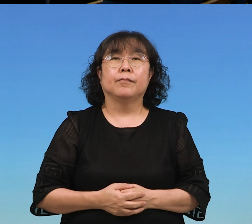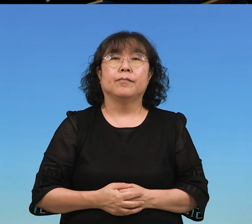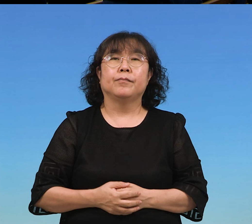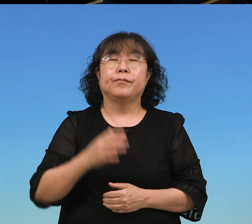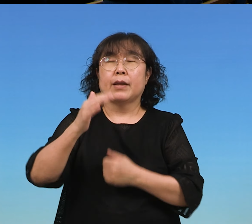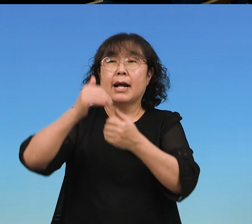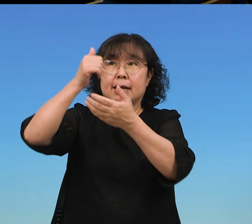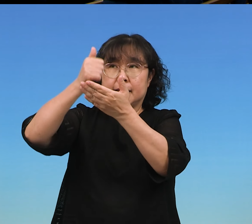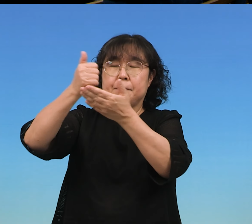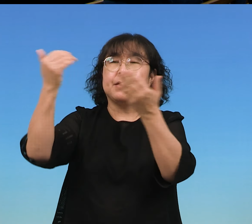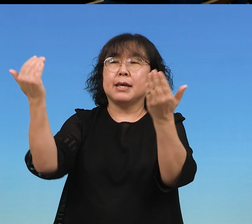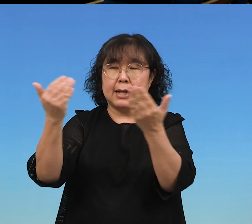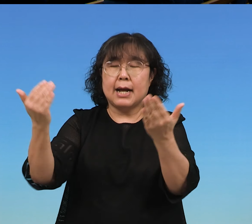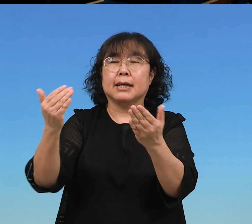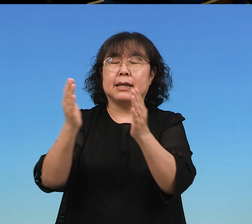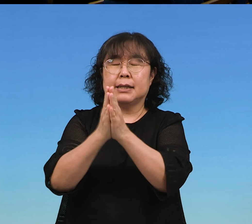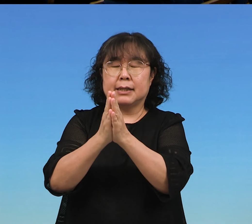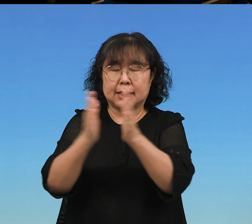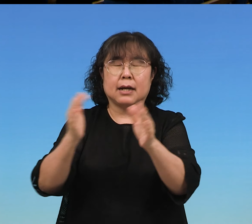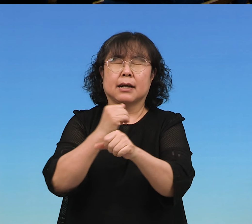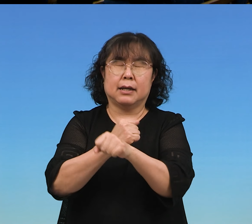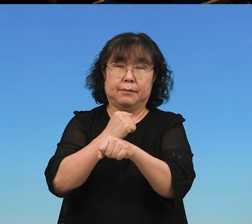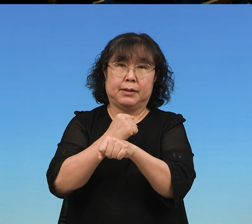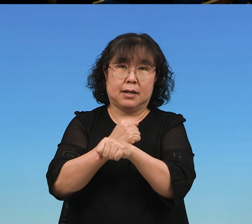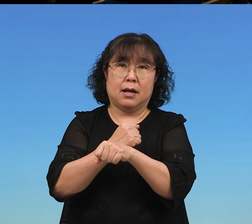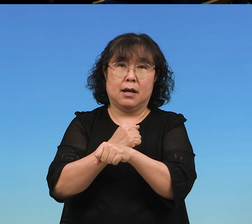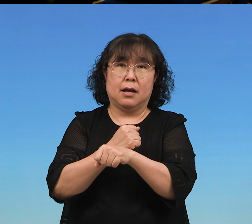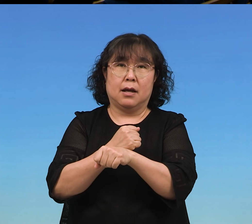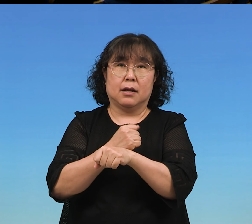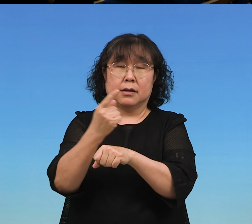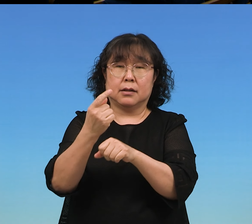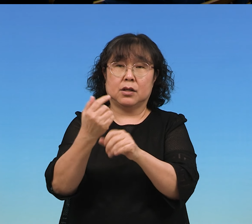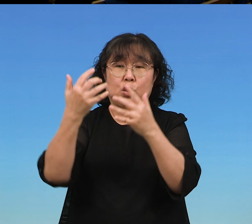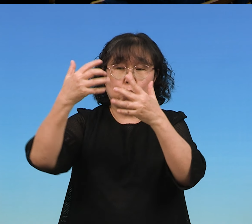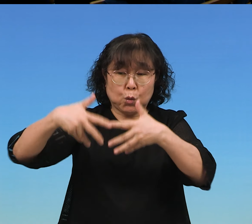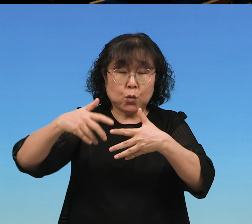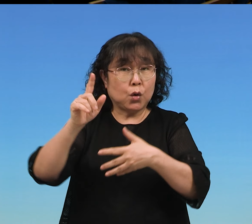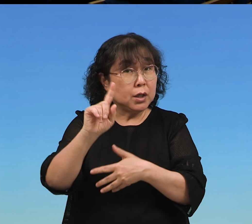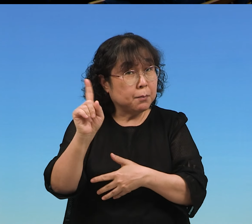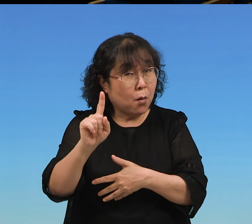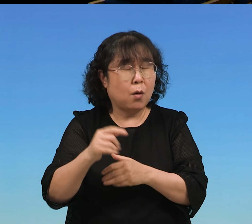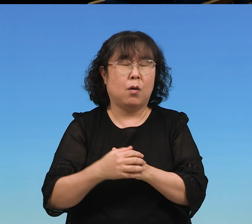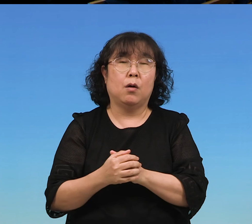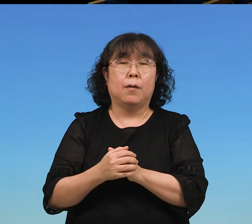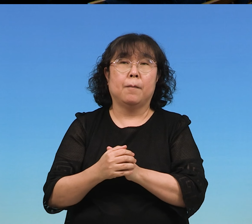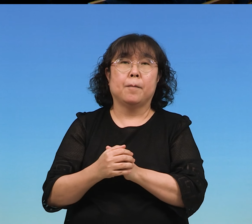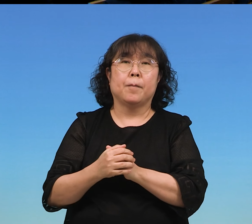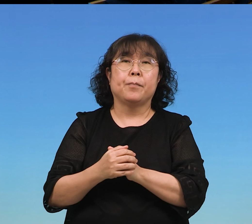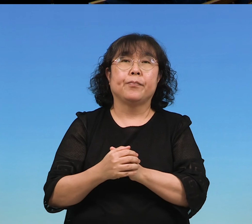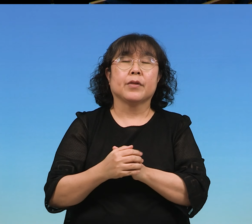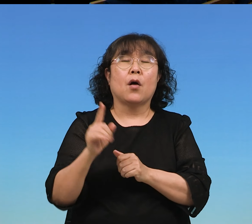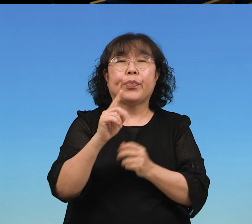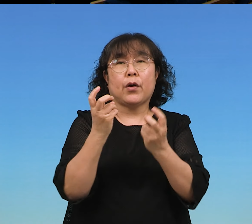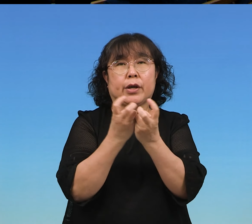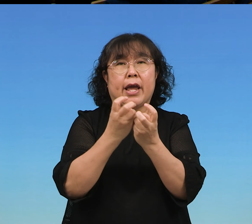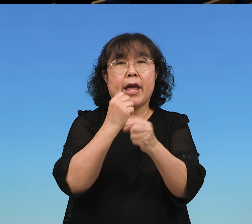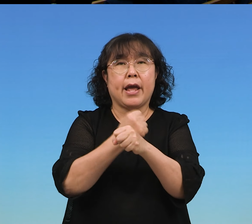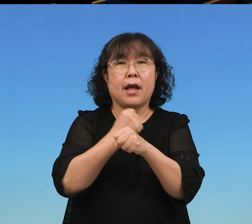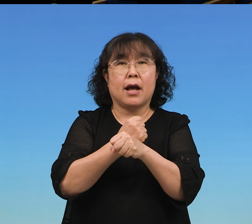주의 역사가 되고 하나님이 일하기 시작하네. 그런데 전제가 바로 앞에 나오는